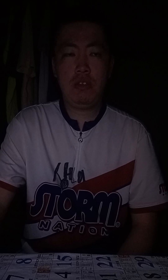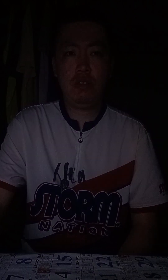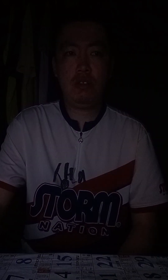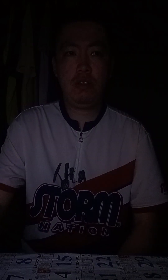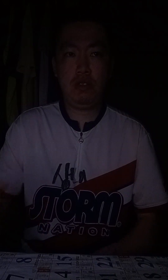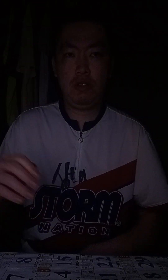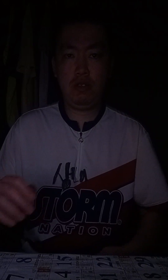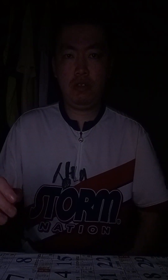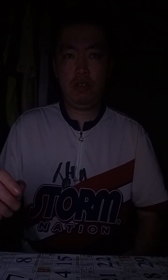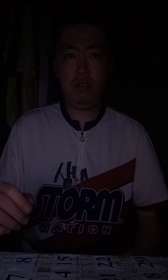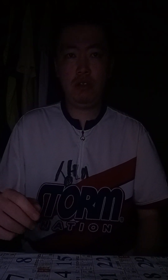드디어